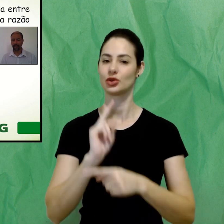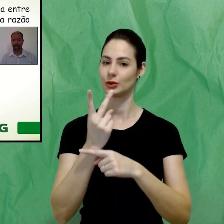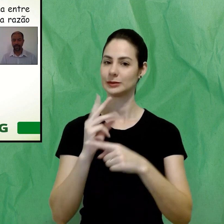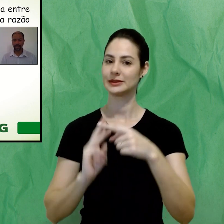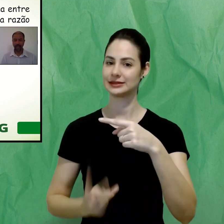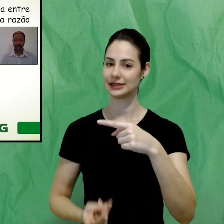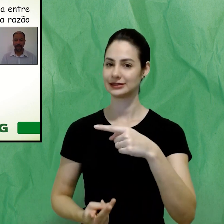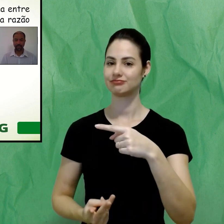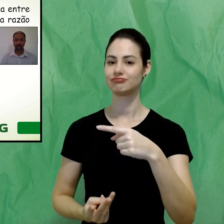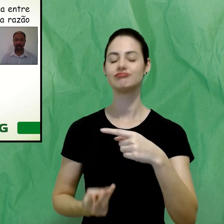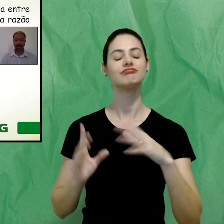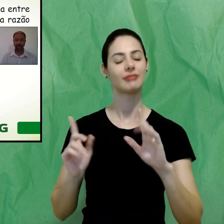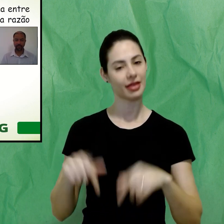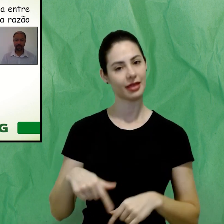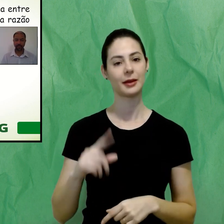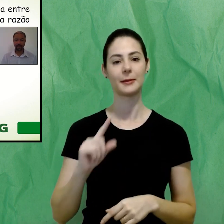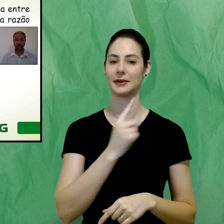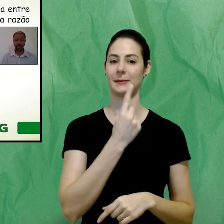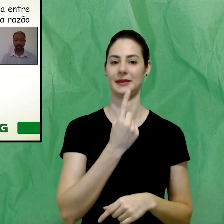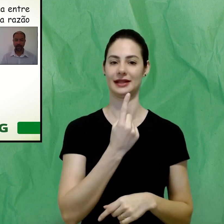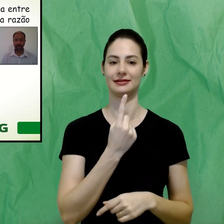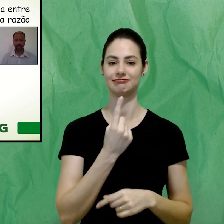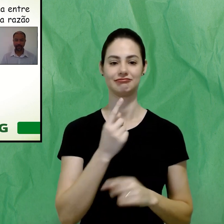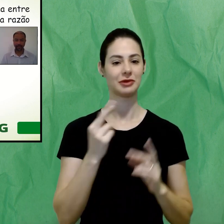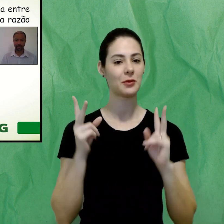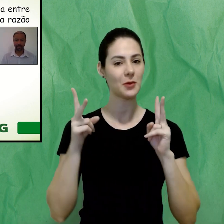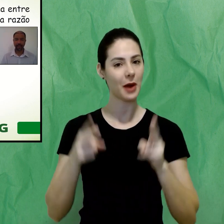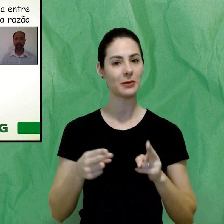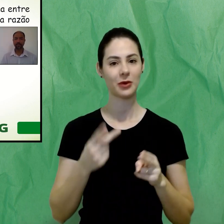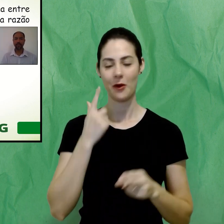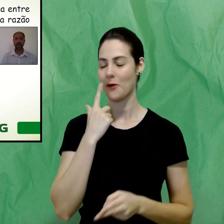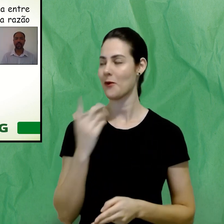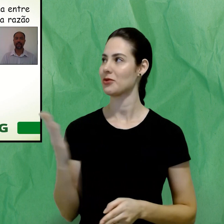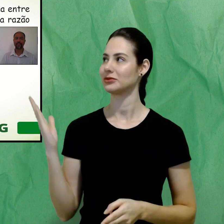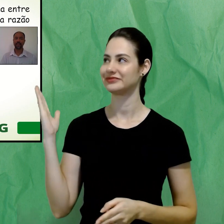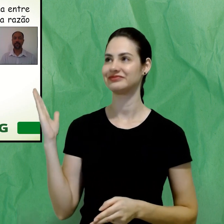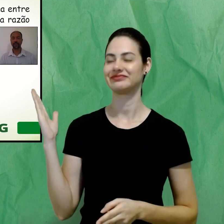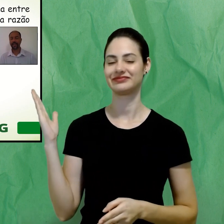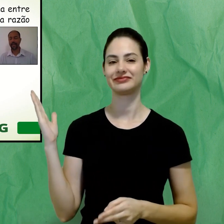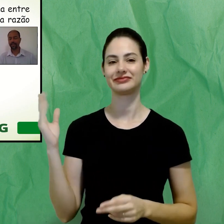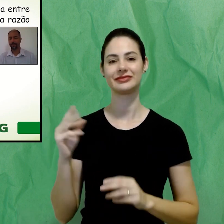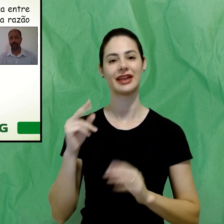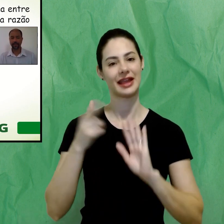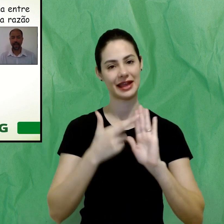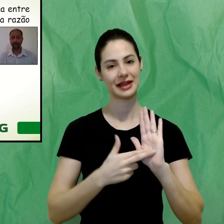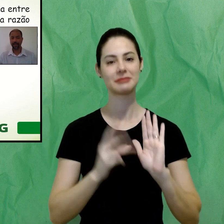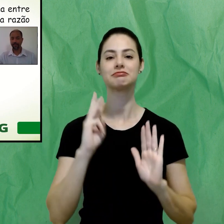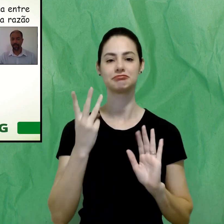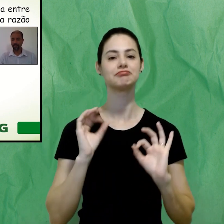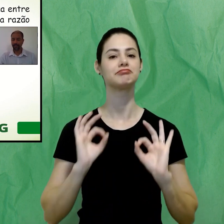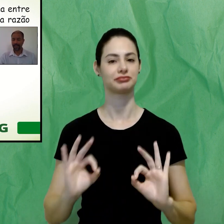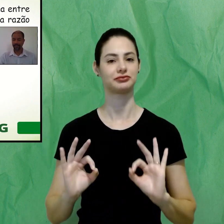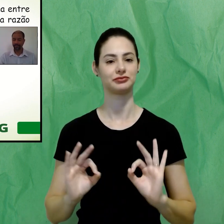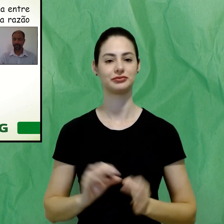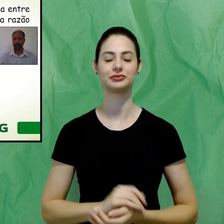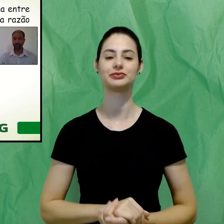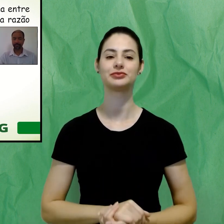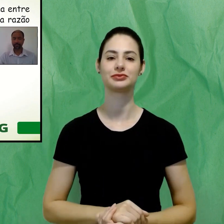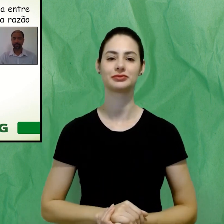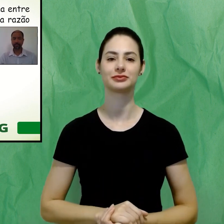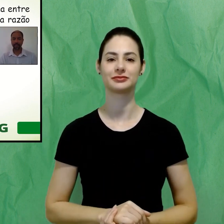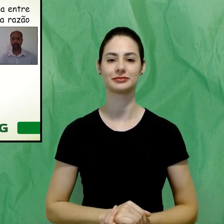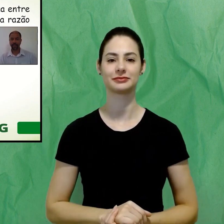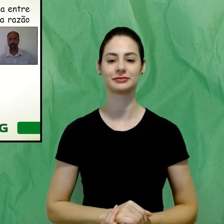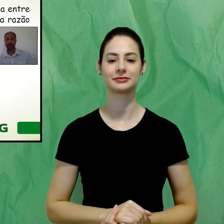2 está para 3 é a primeira razão. Ok? Olha aqui. Então, a terceira propriedade está verificada.